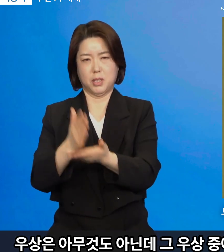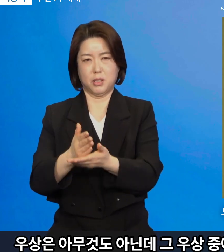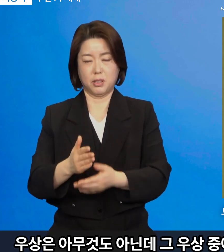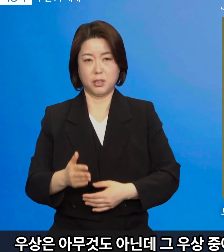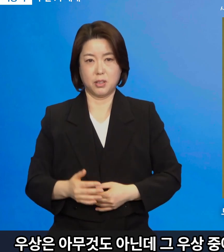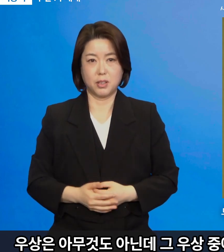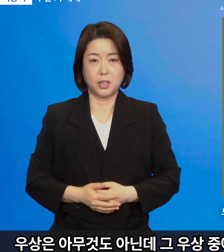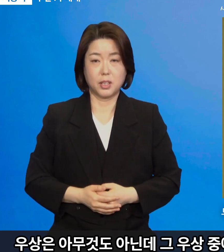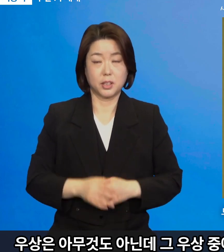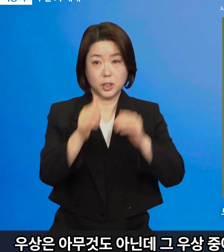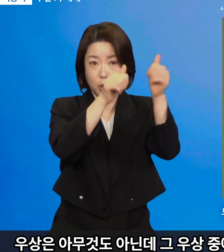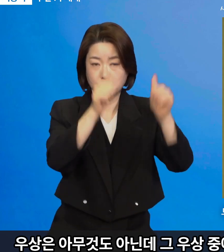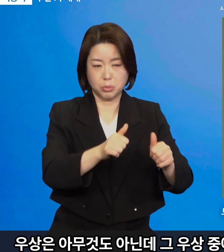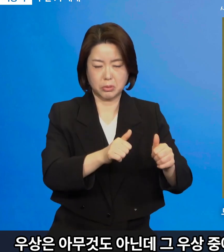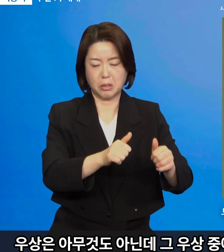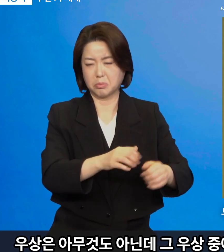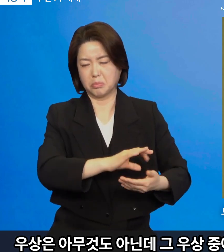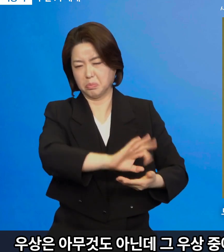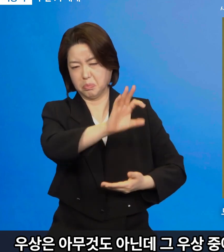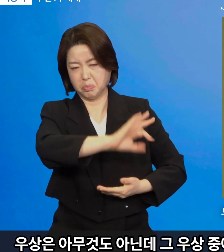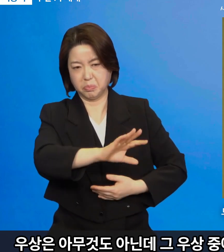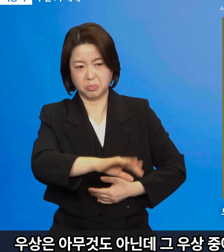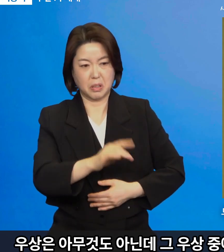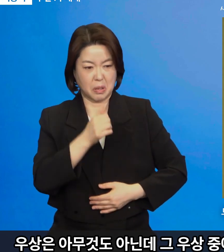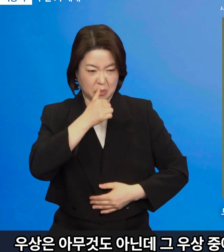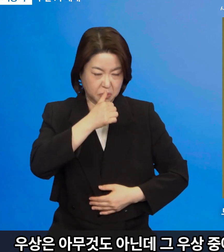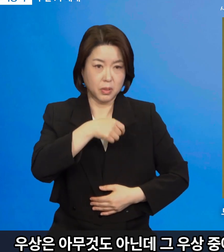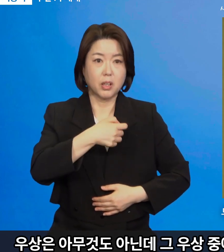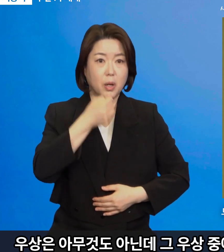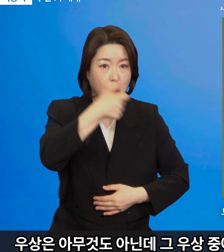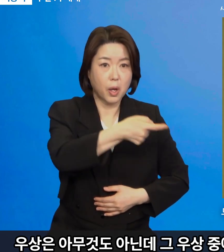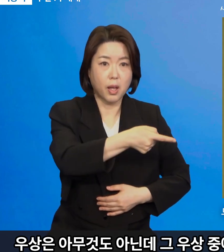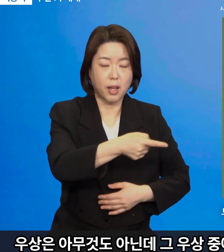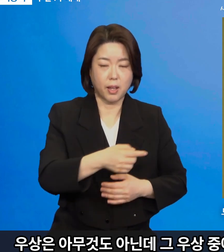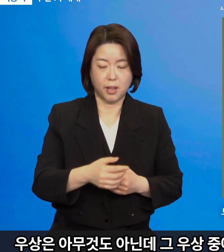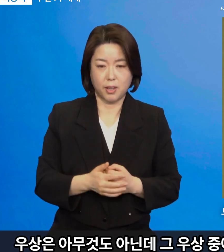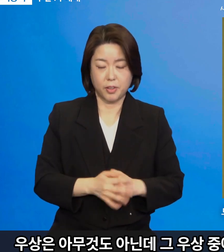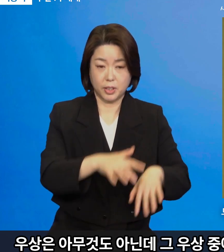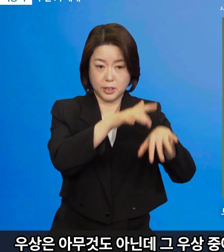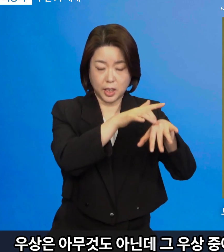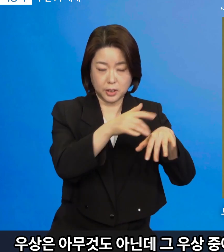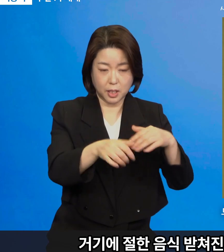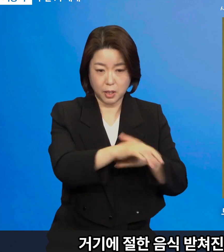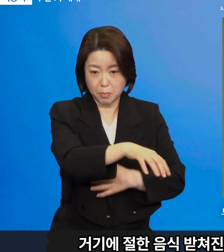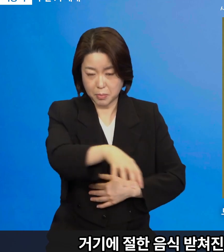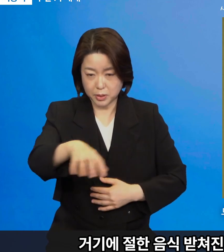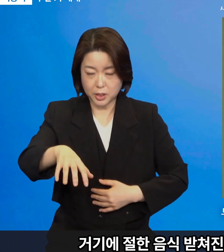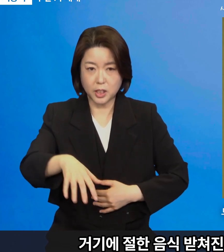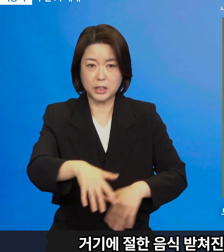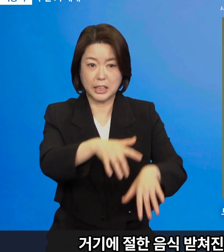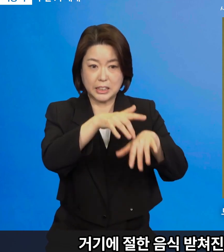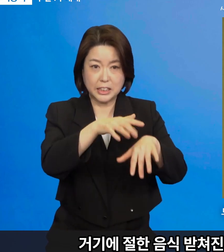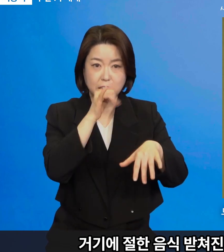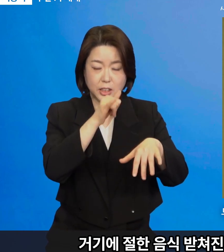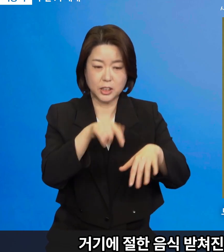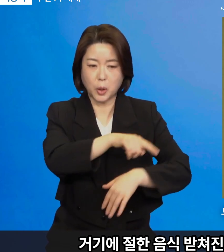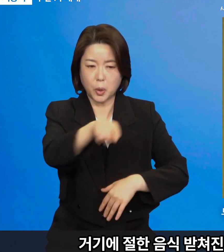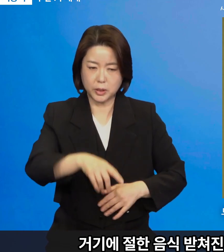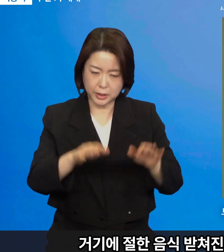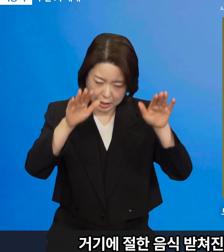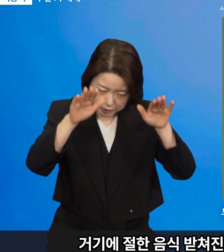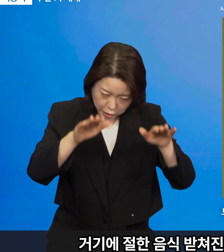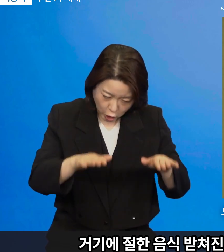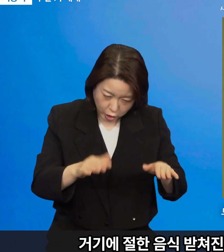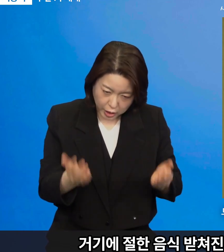아무것도 아닌데 그 우상 중에는 사탄과 졸개들의 실체가 있어요. 거기에 절한 음식, 바쳐진 음식